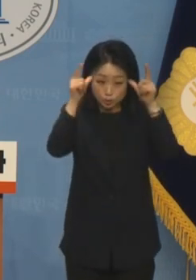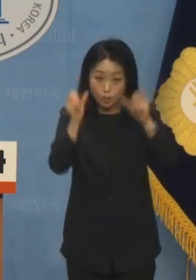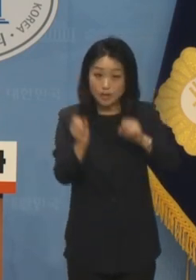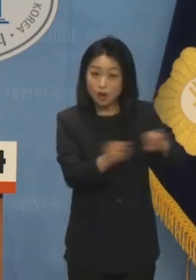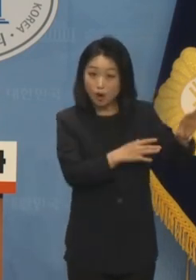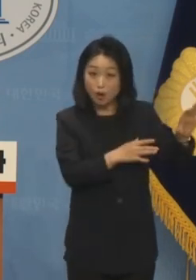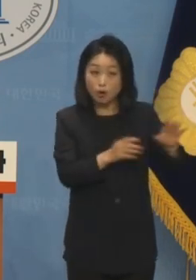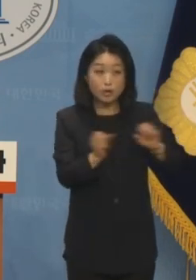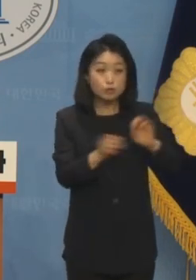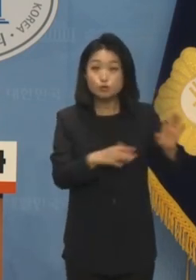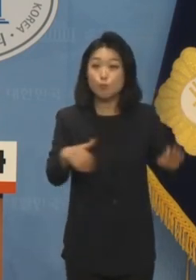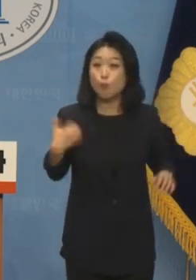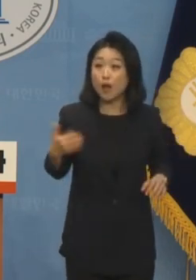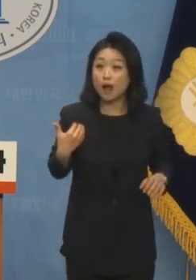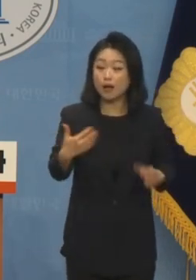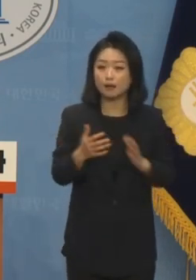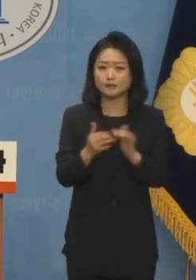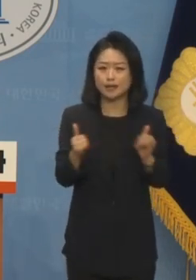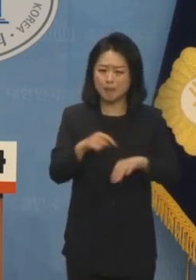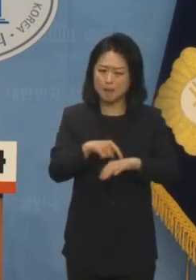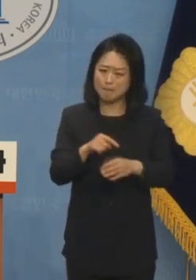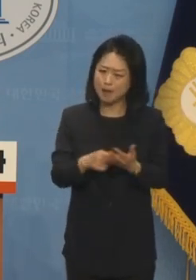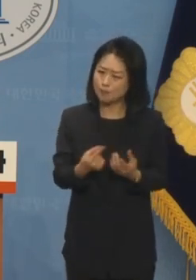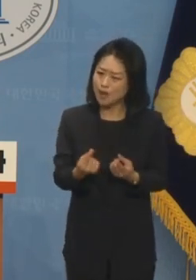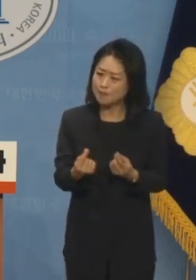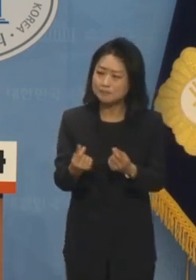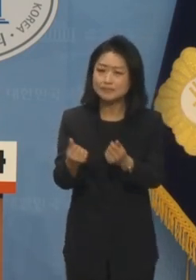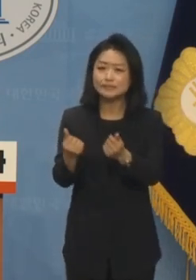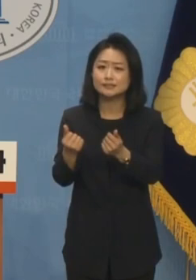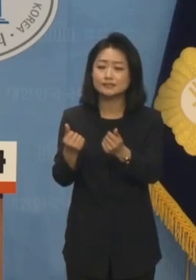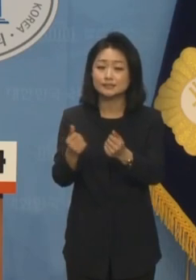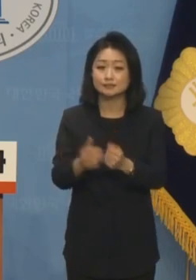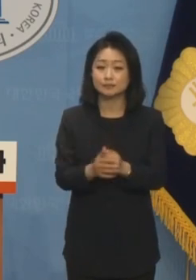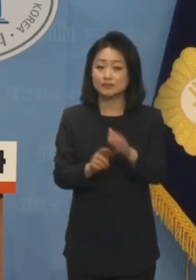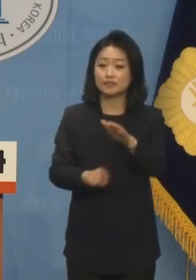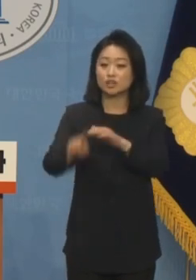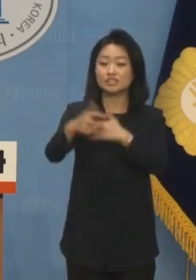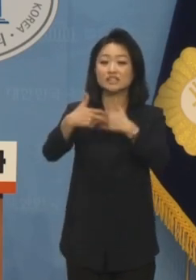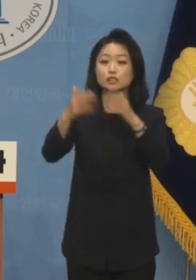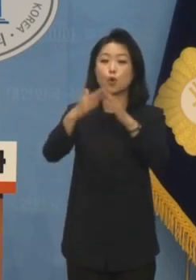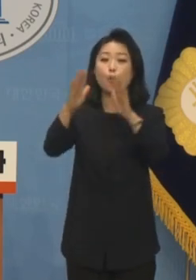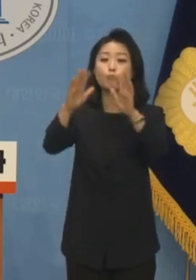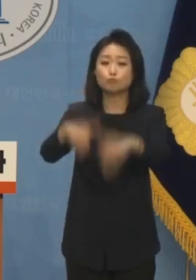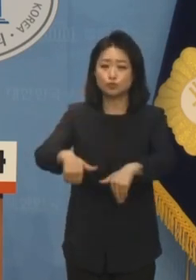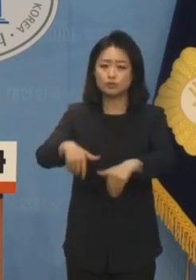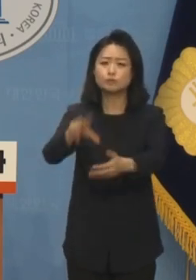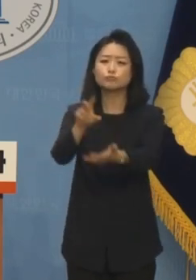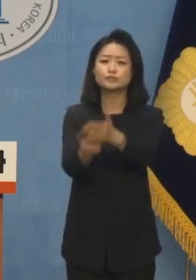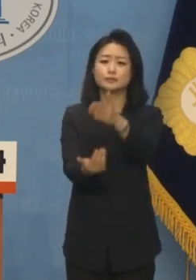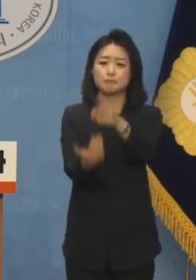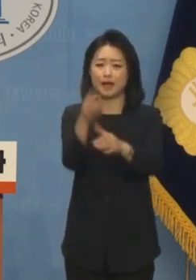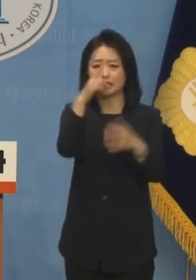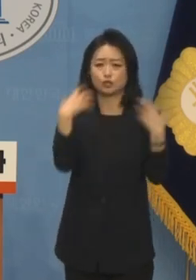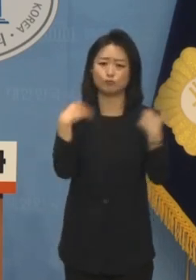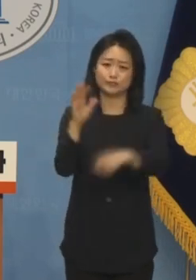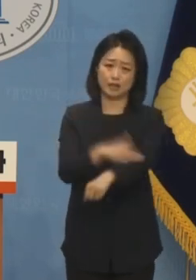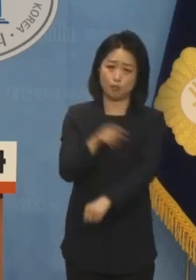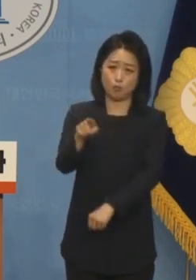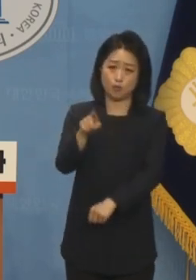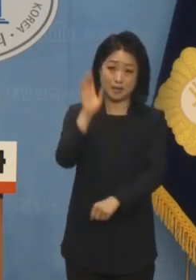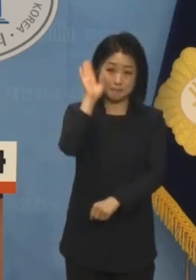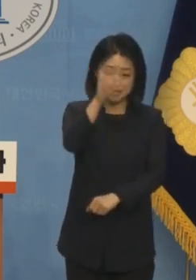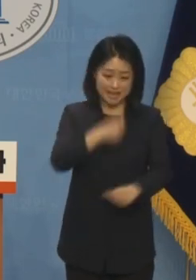줄도 모르는 농부와도 같지 않나 싶습니다. 선진 의료를 무너뜨리는 의료 대란부터 미래 세대의